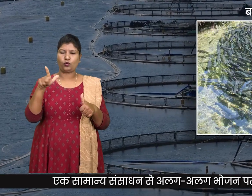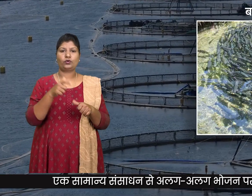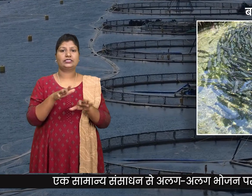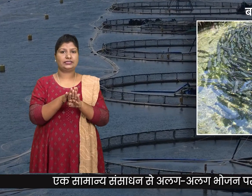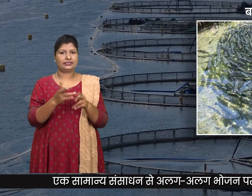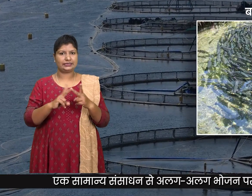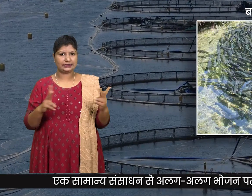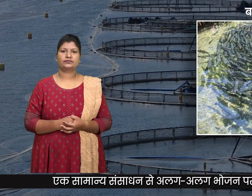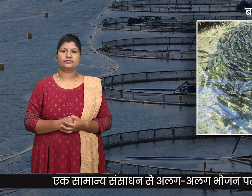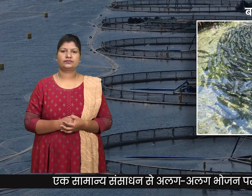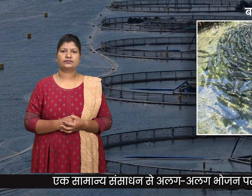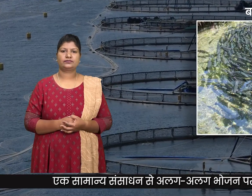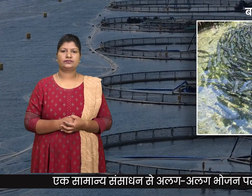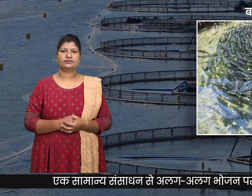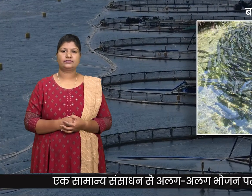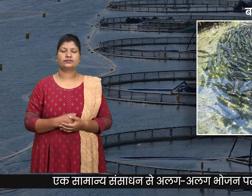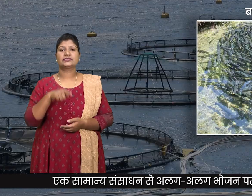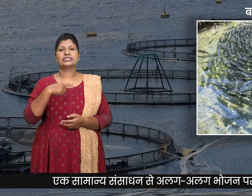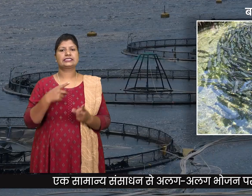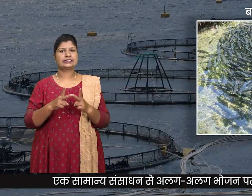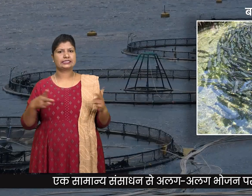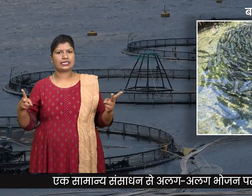संसाधन से अलग-अलग भोजन पर जीवित रह सके।